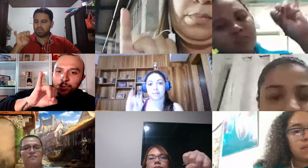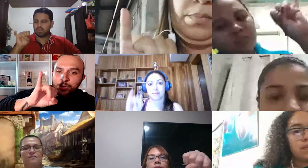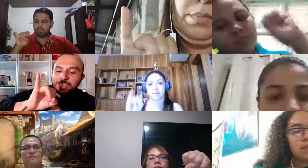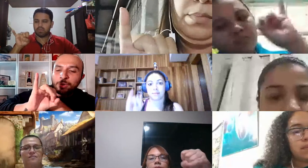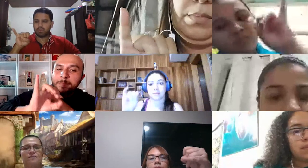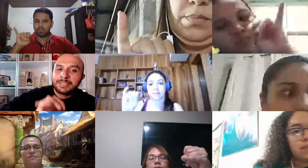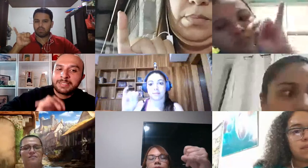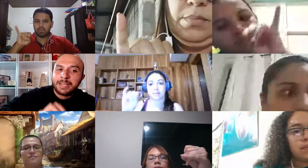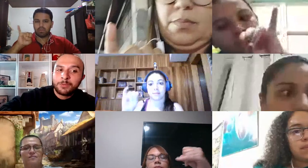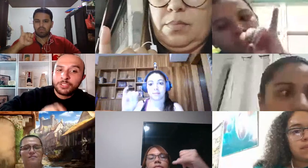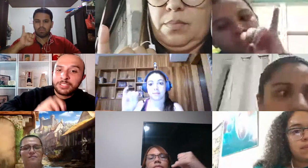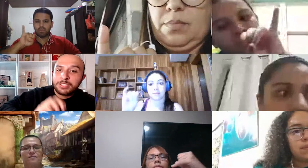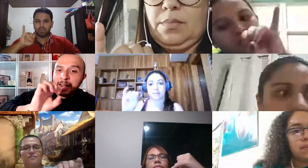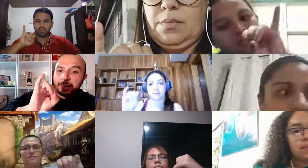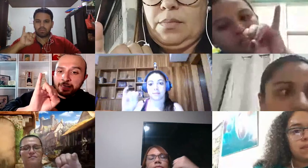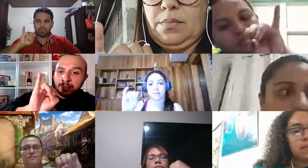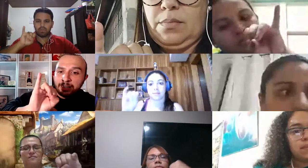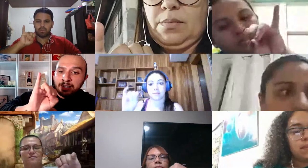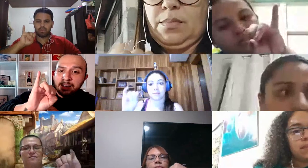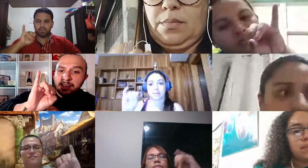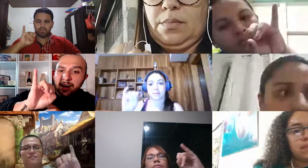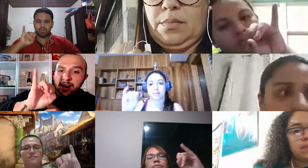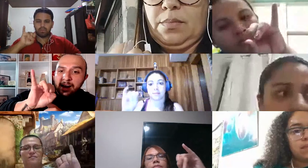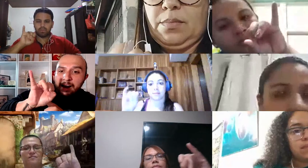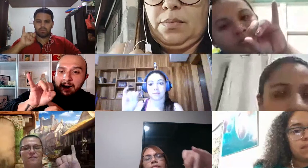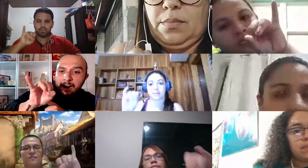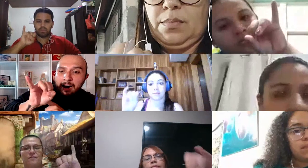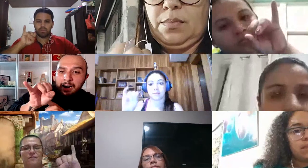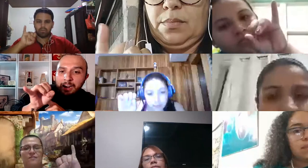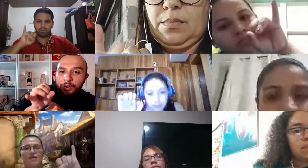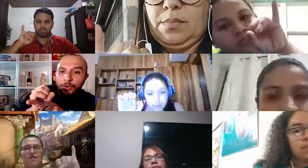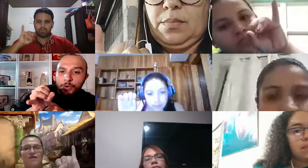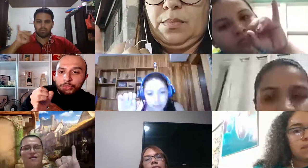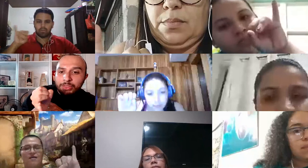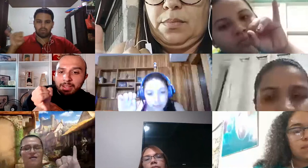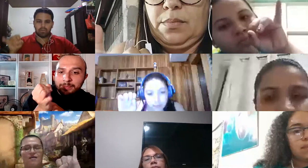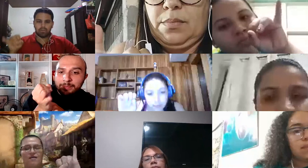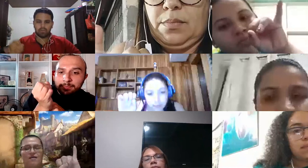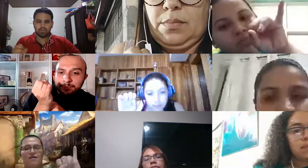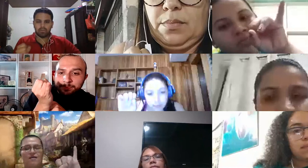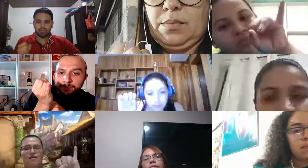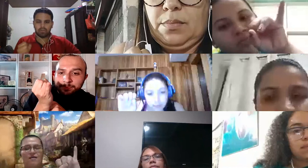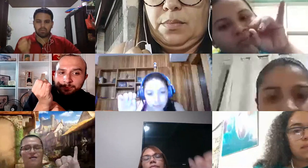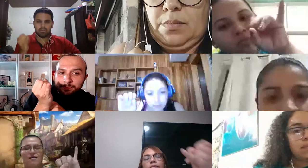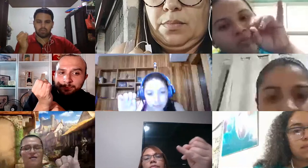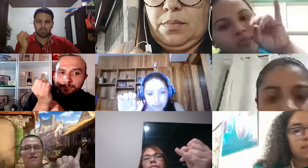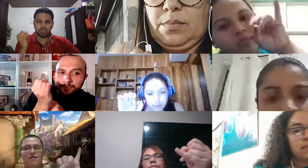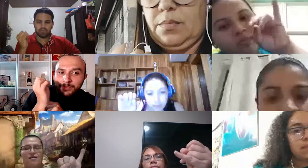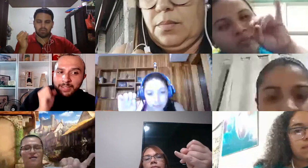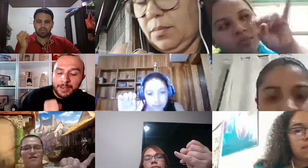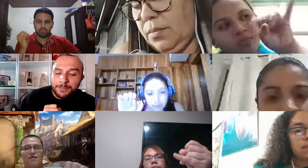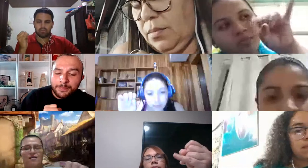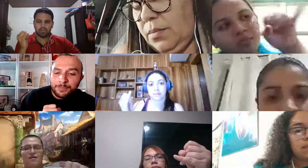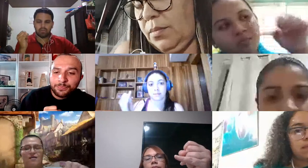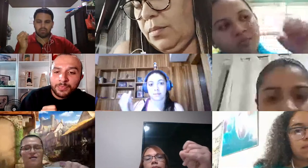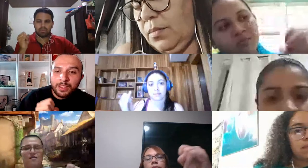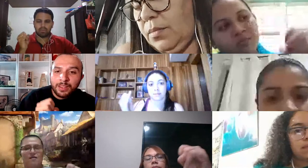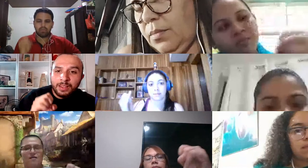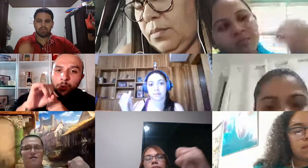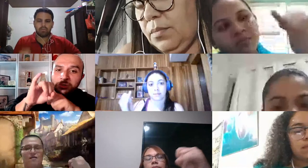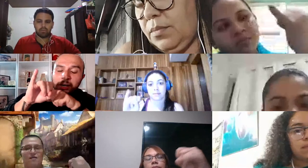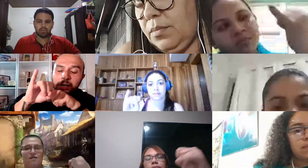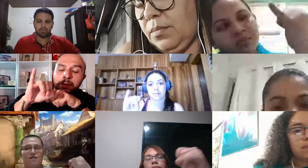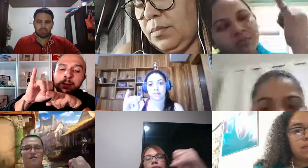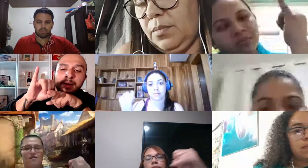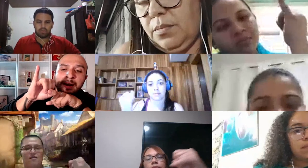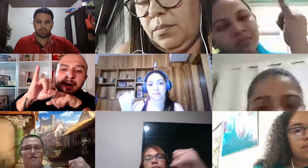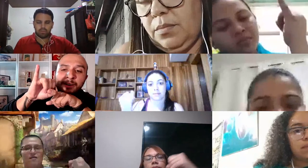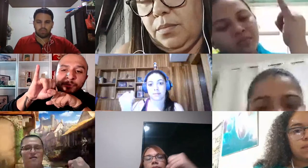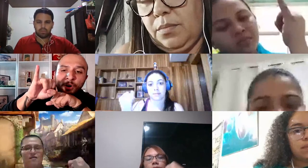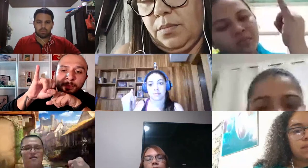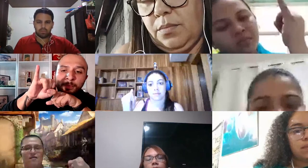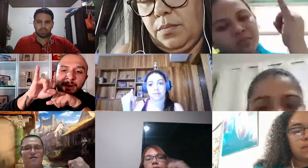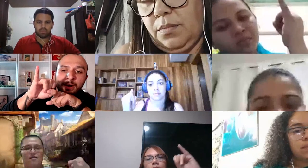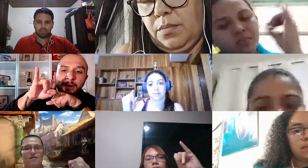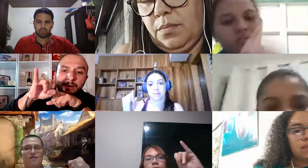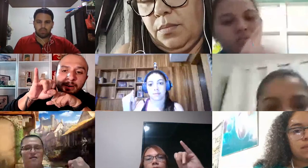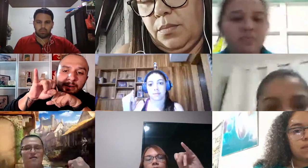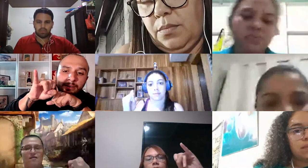Por eso empezamos de la I a la J. ¿Ya? Observen bien la forma.